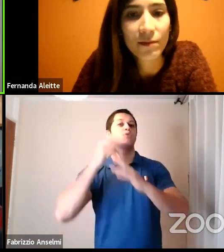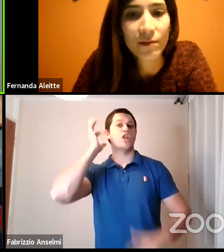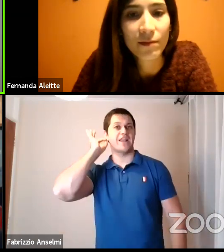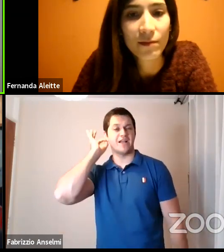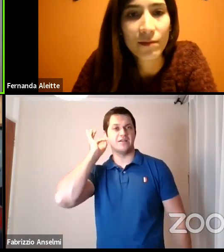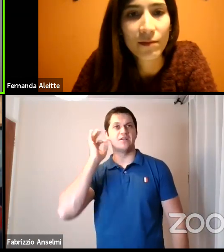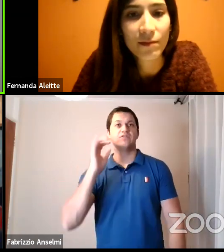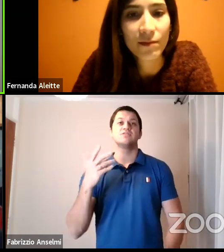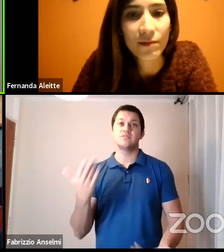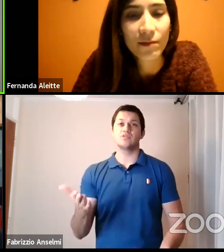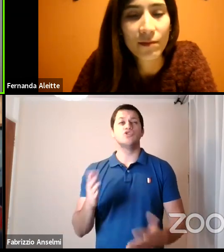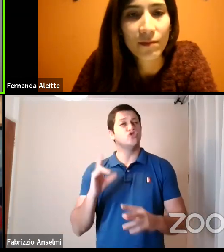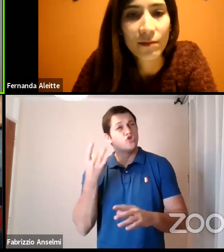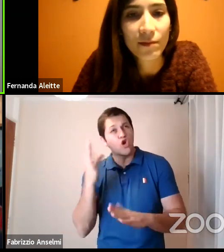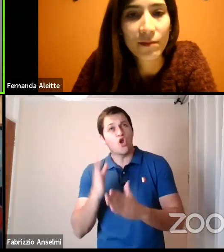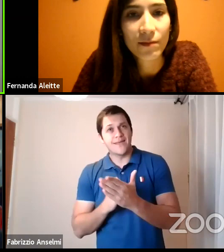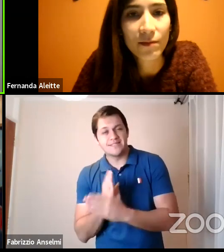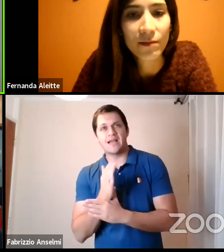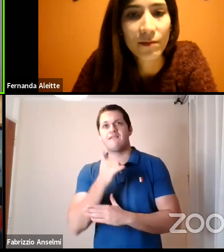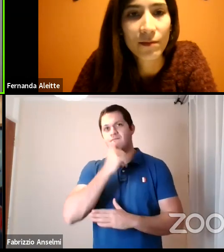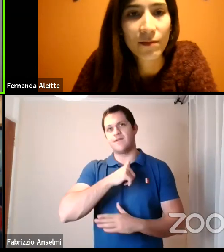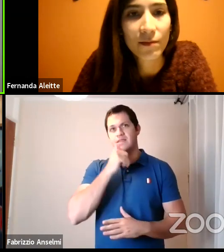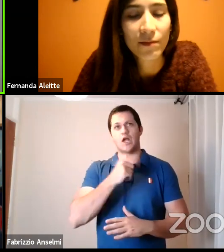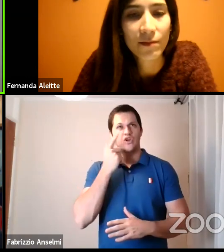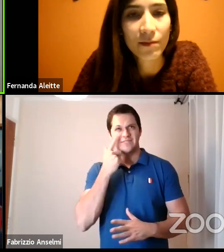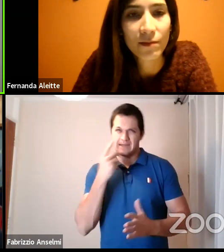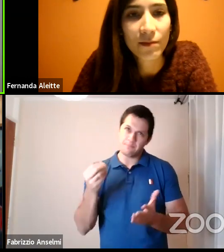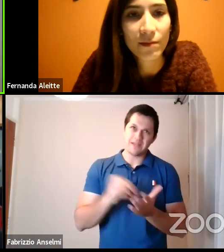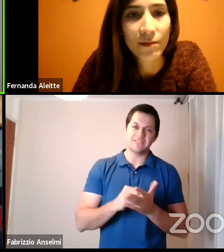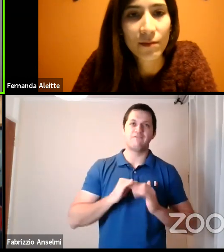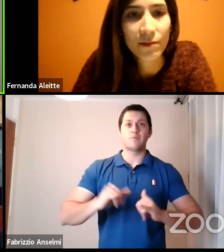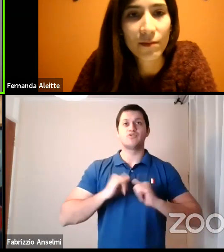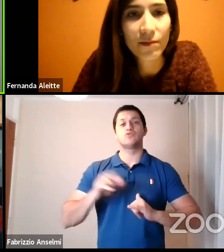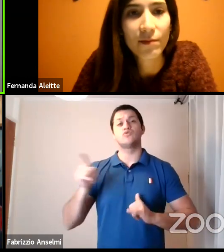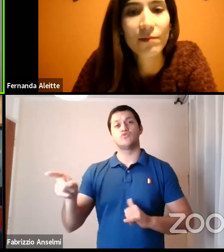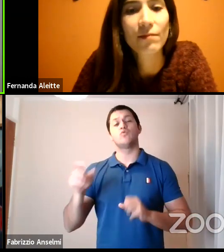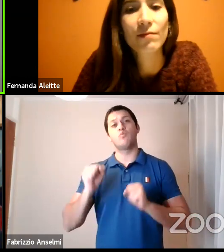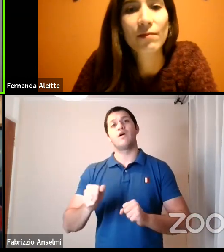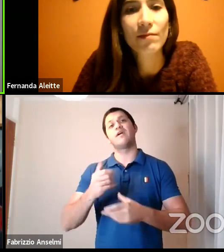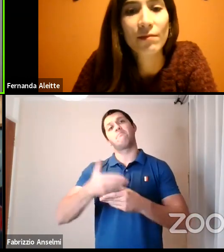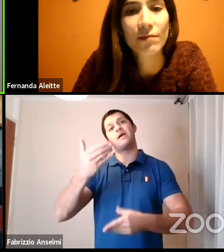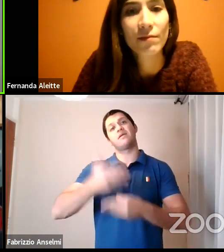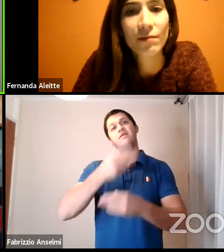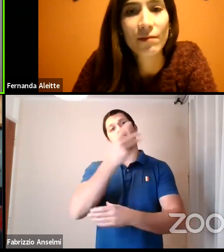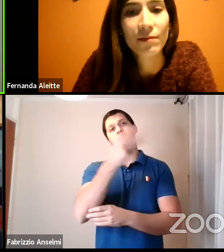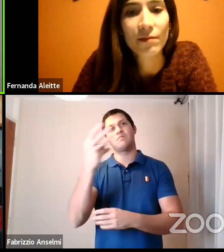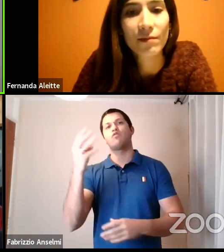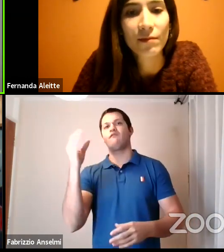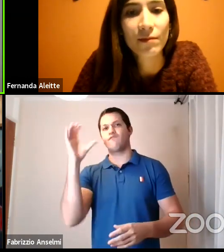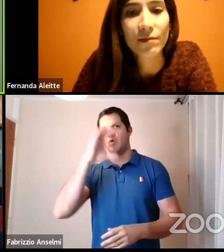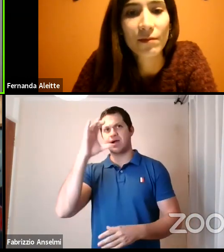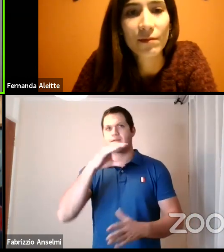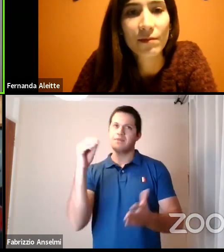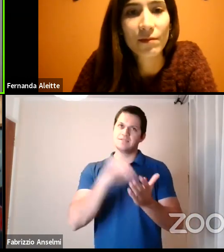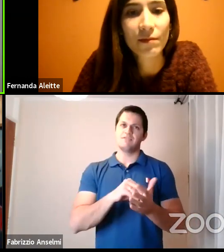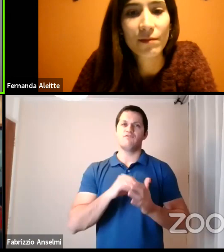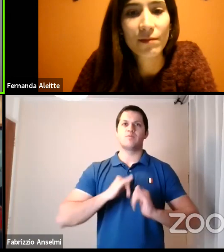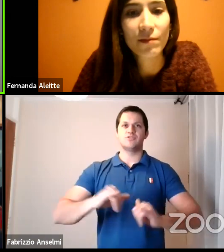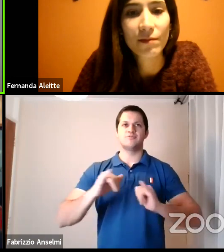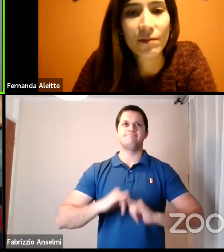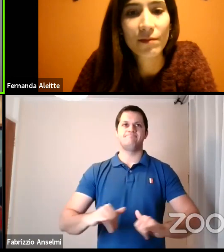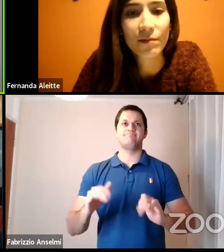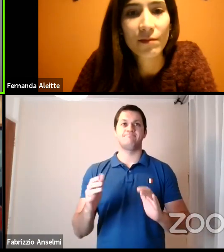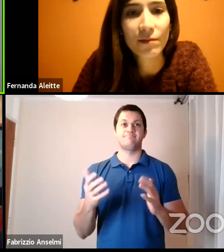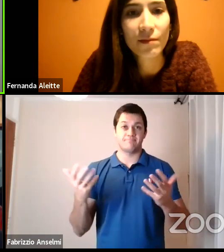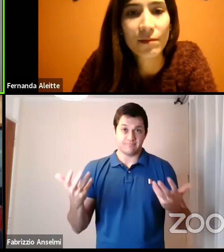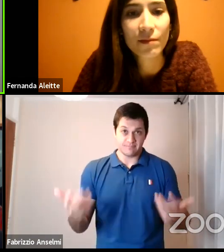quieres buscar más información, la página WSPT podría buscar un poco más sobre eso, ¿ya? Eso por lo pronto. ¿Qué les parece?